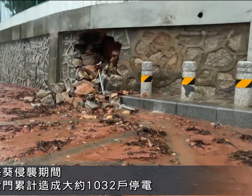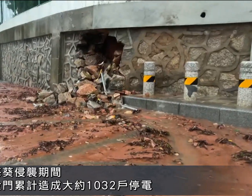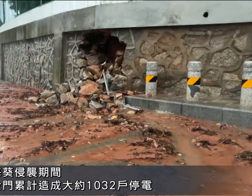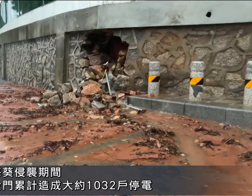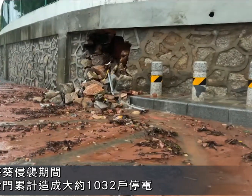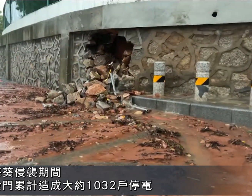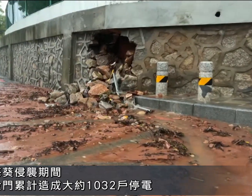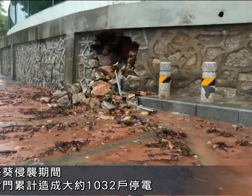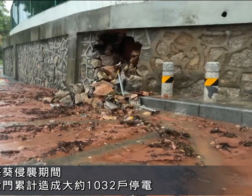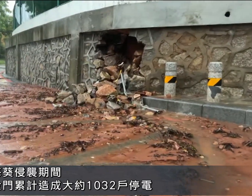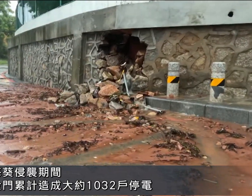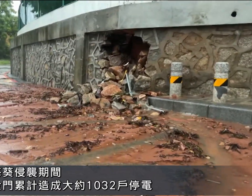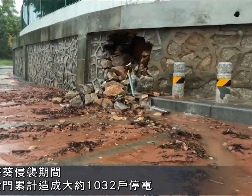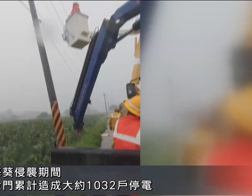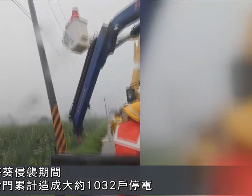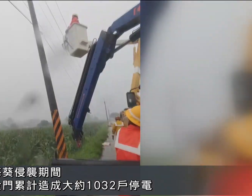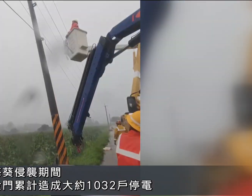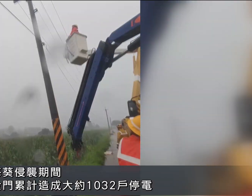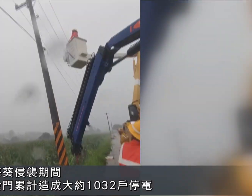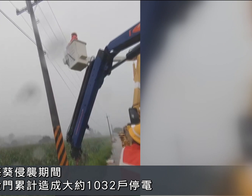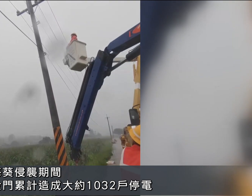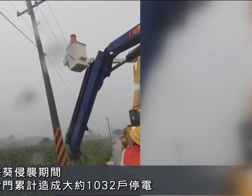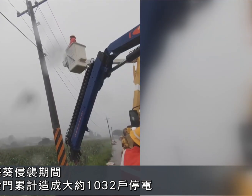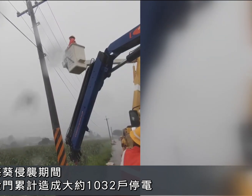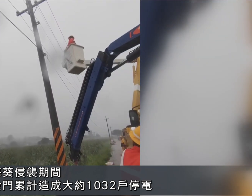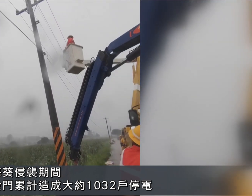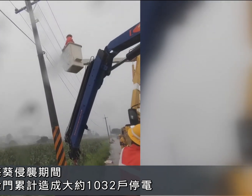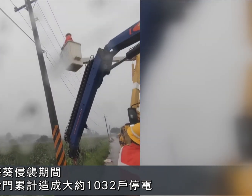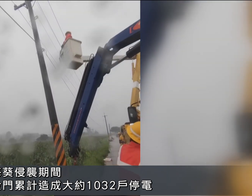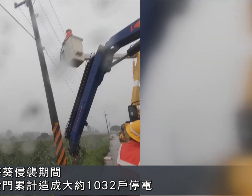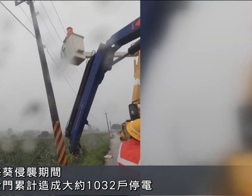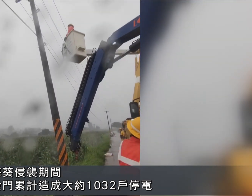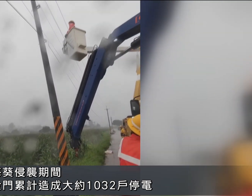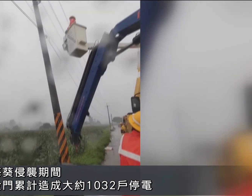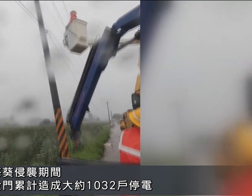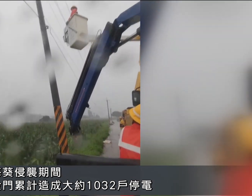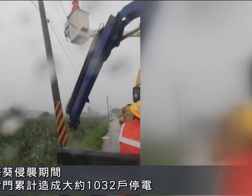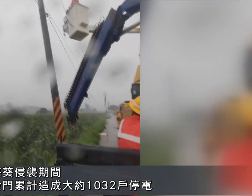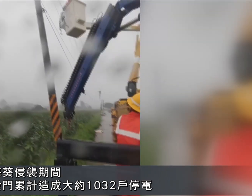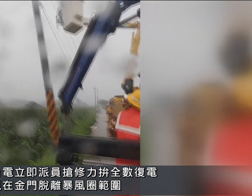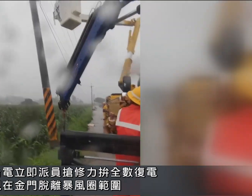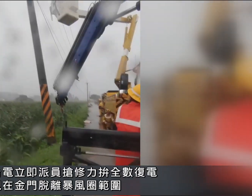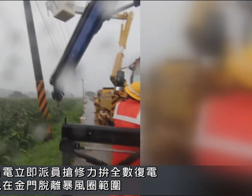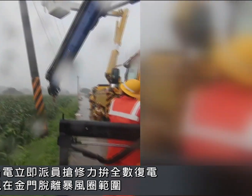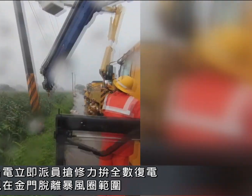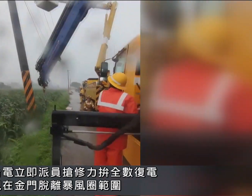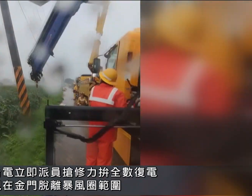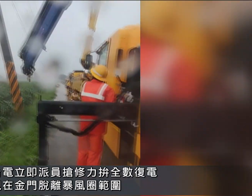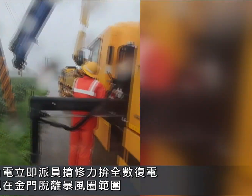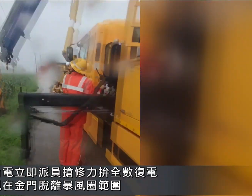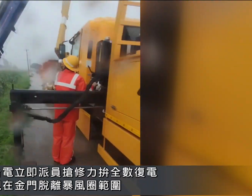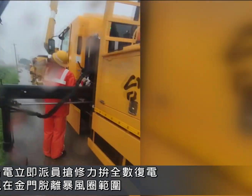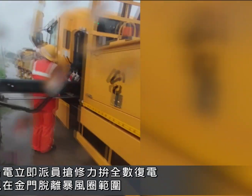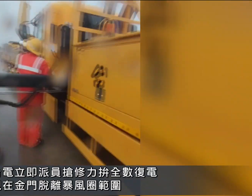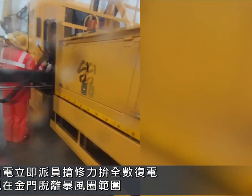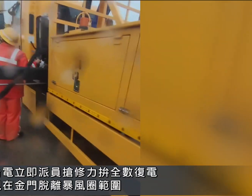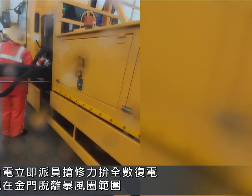海葵侵袭期间，金门累积造成大约1032户停电，台电立即派员抢修，力拼全数复